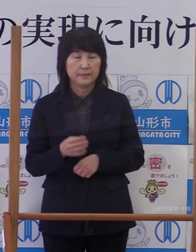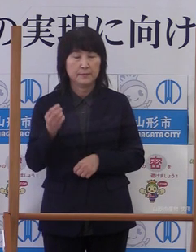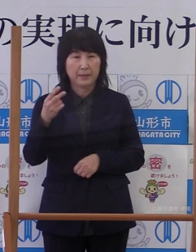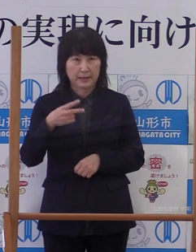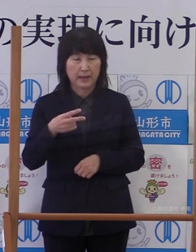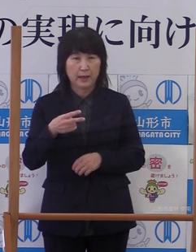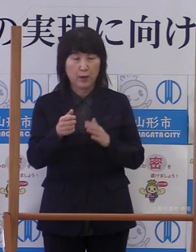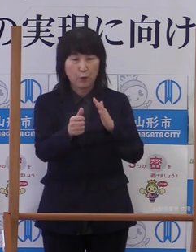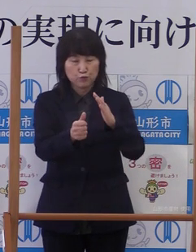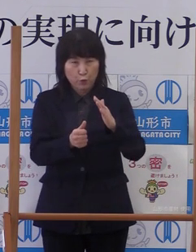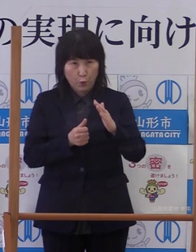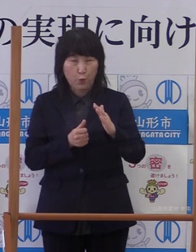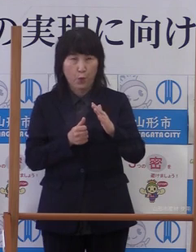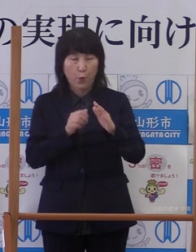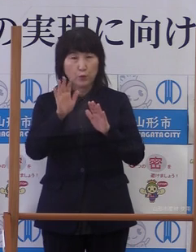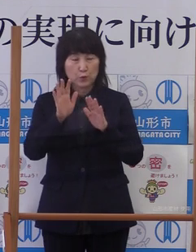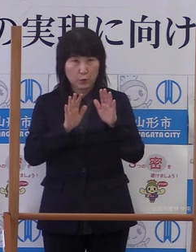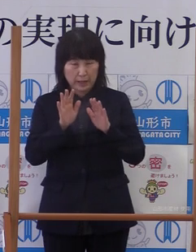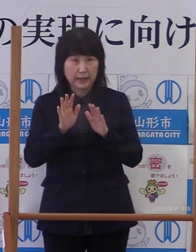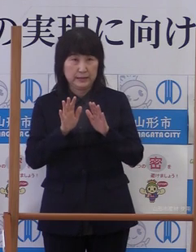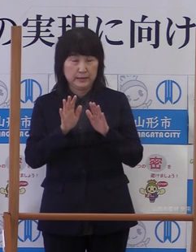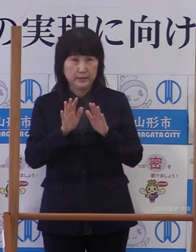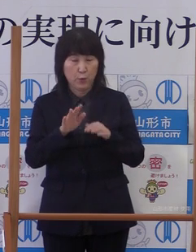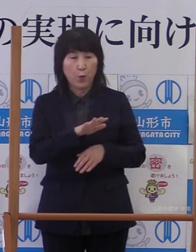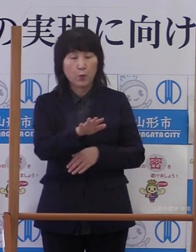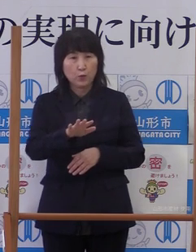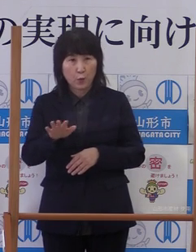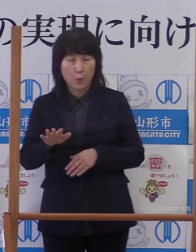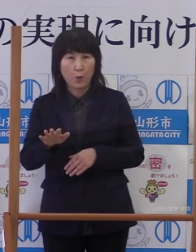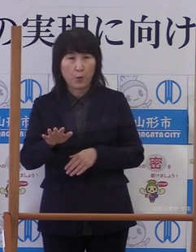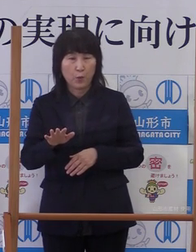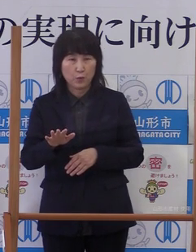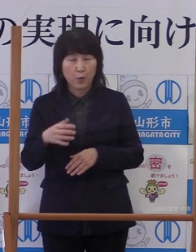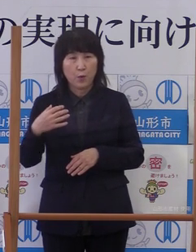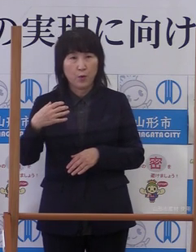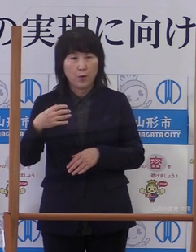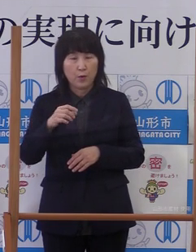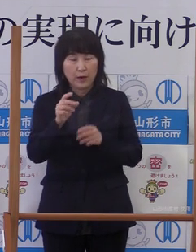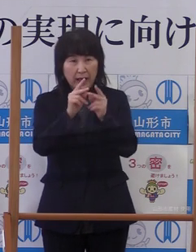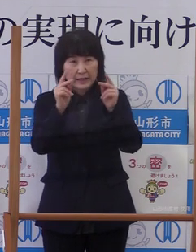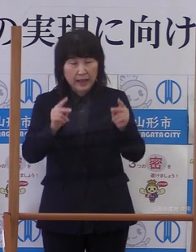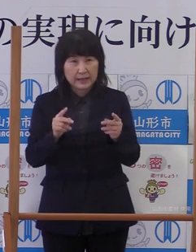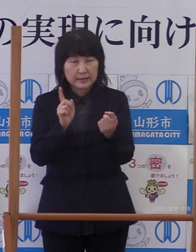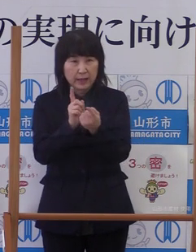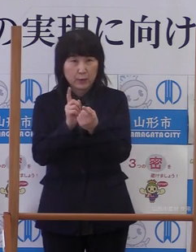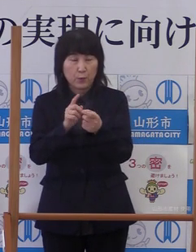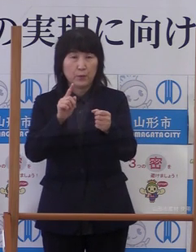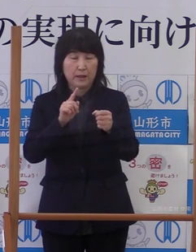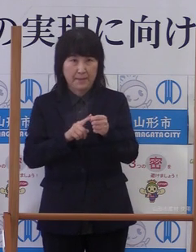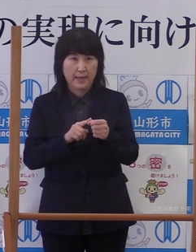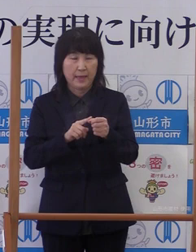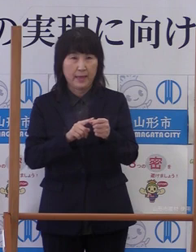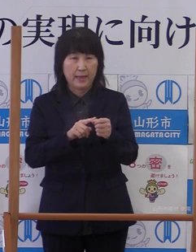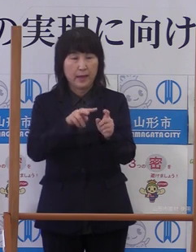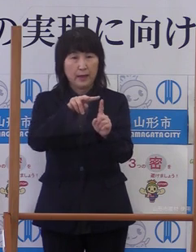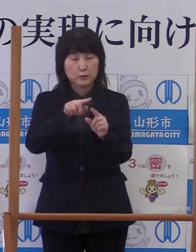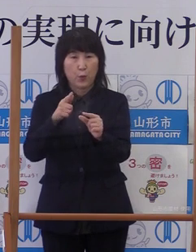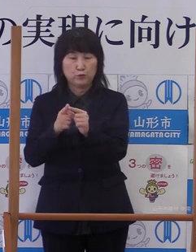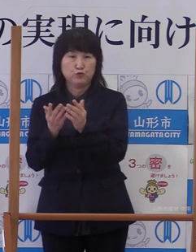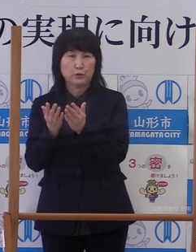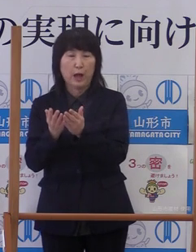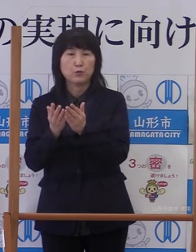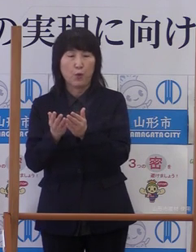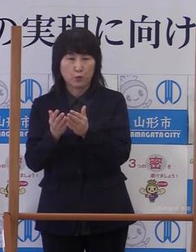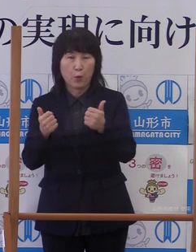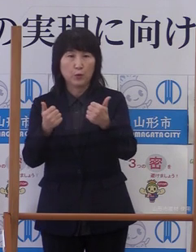また不登校状態及び不登校傾向にある児童生徒が抱える問題に対処するため、小中学校への教育